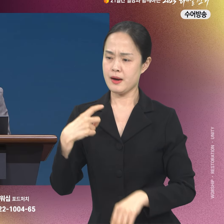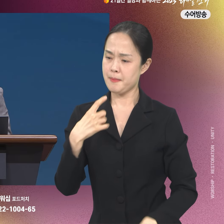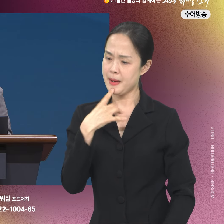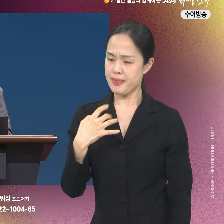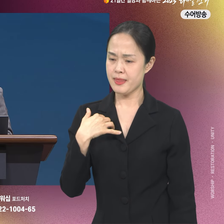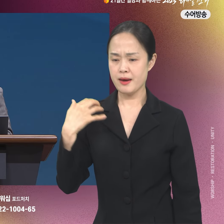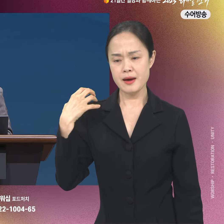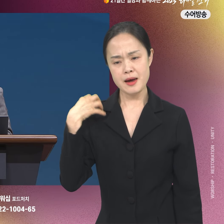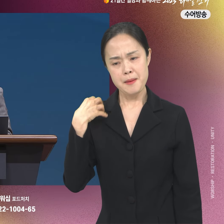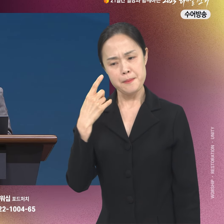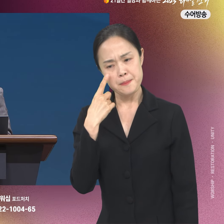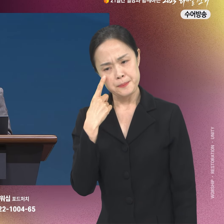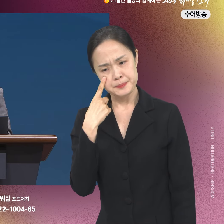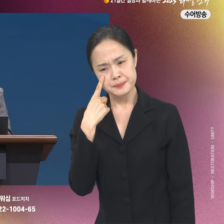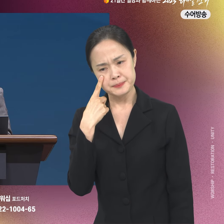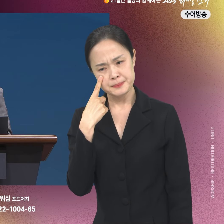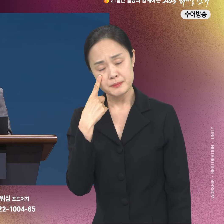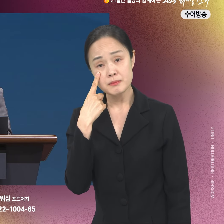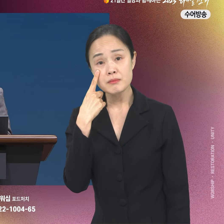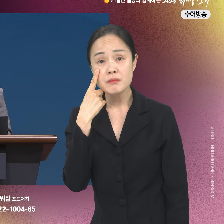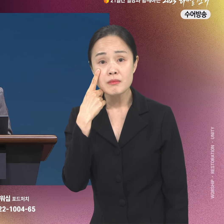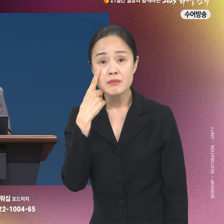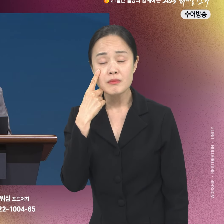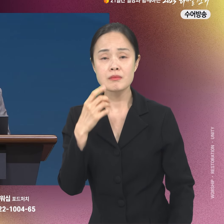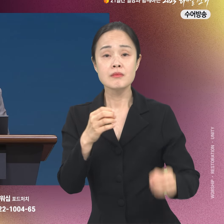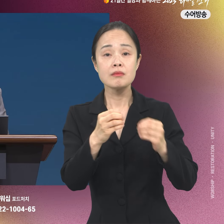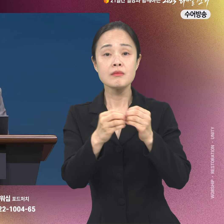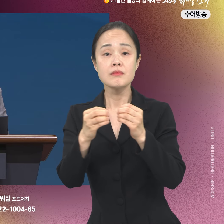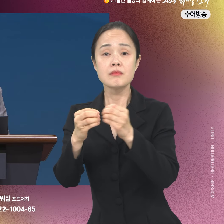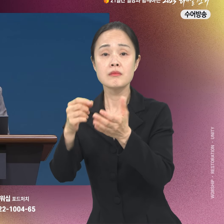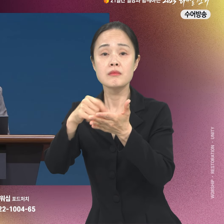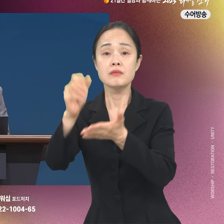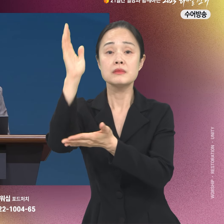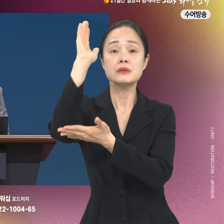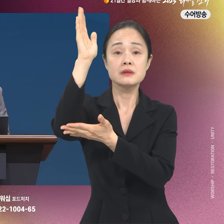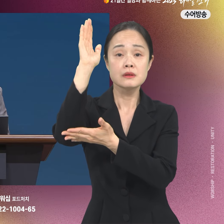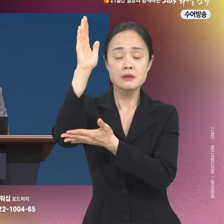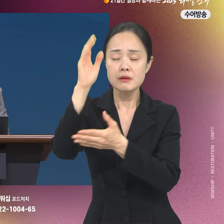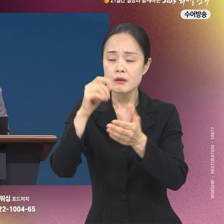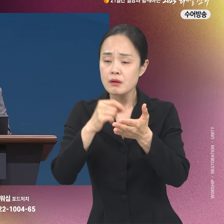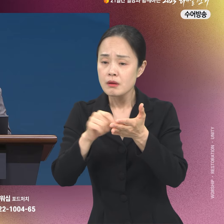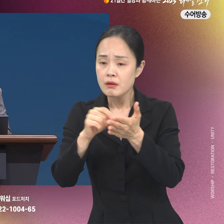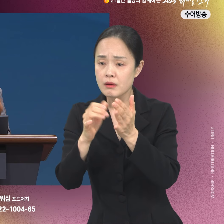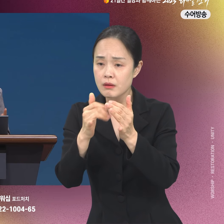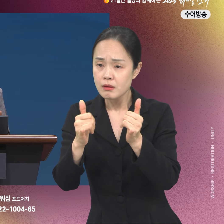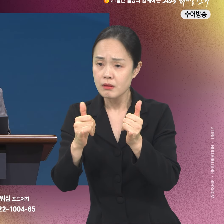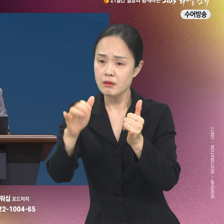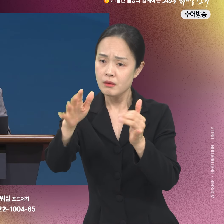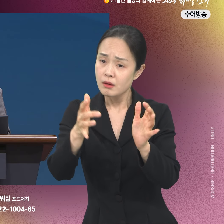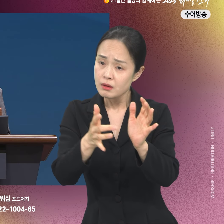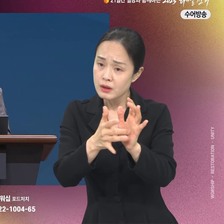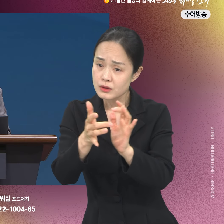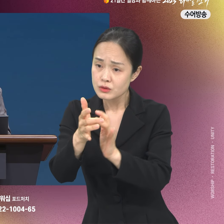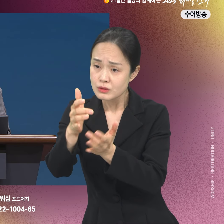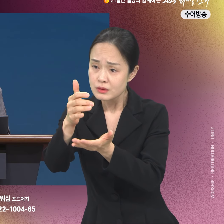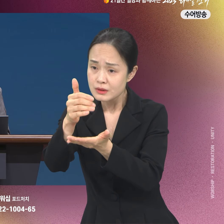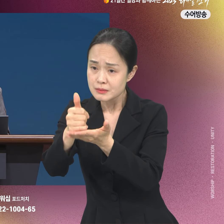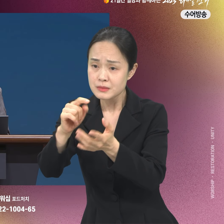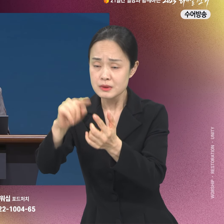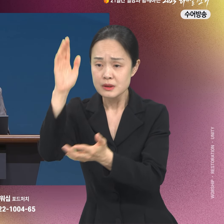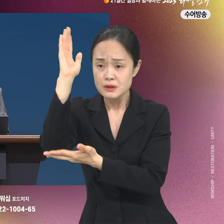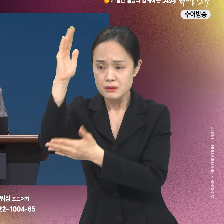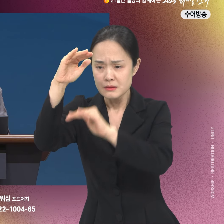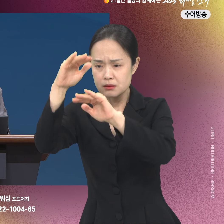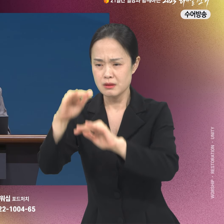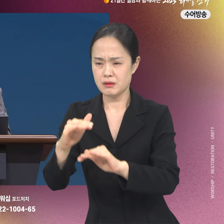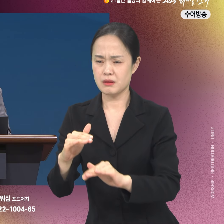작가들이 계속 예수님 이야기를 제대로 다루지 않았어요. 디킨스 가족 이야기가 메인